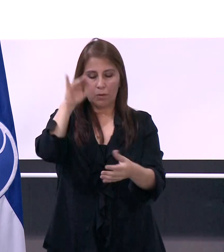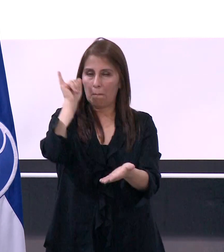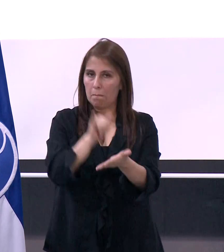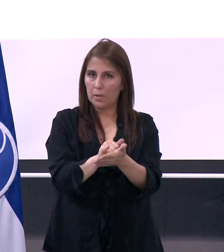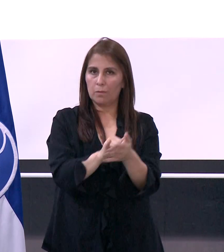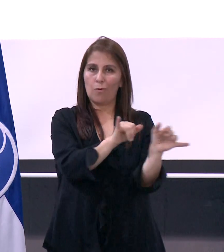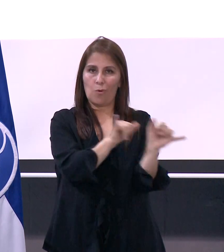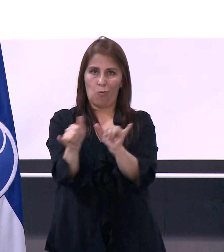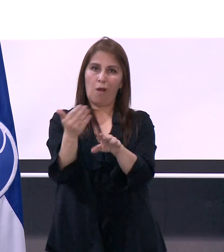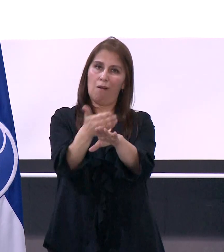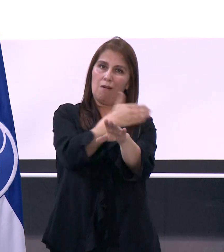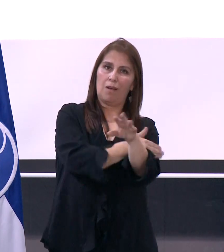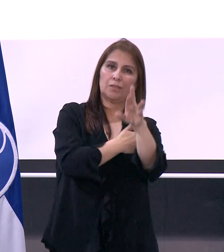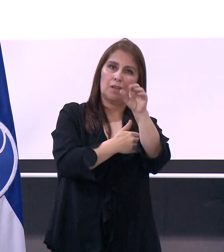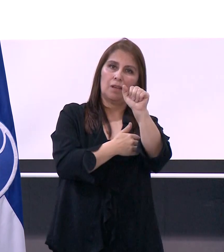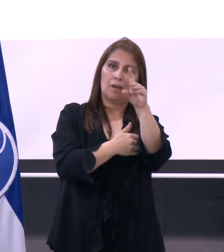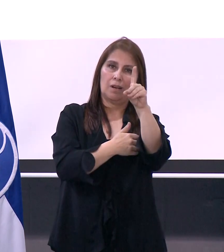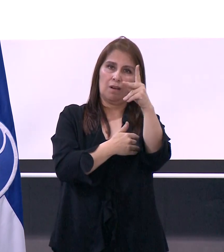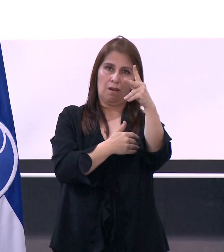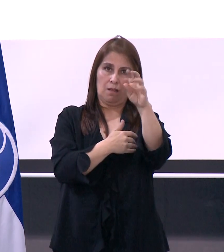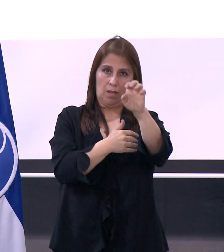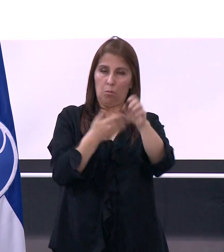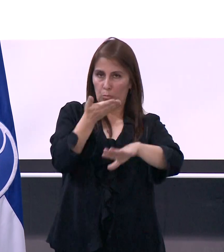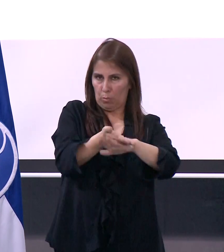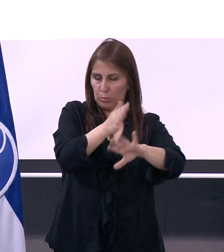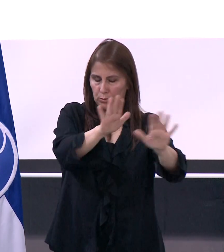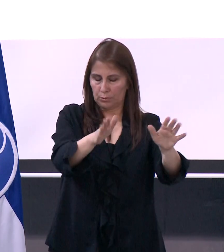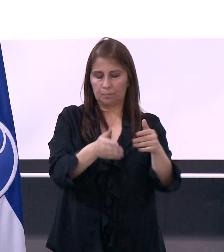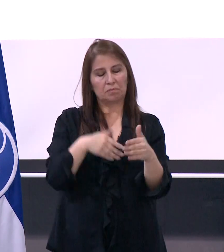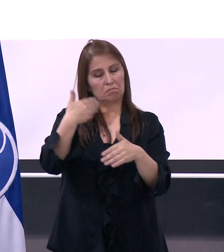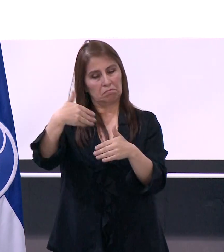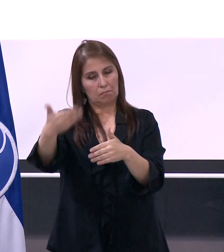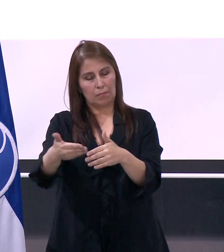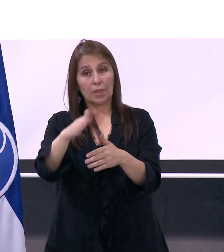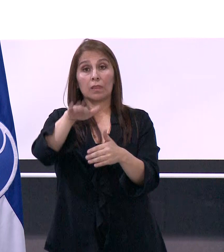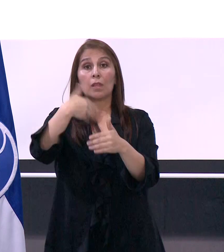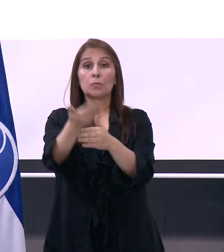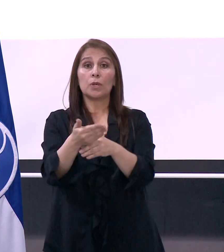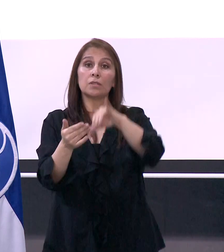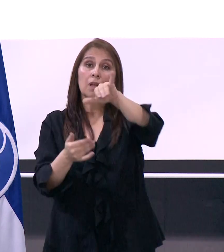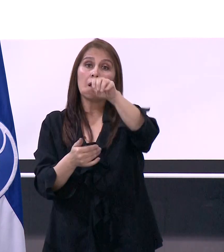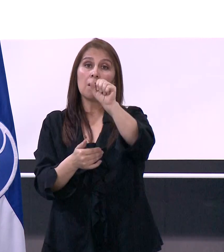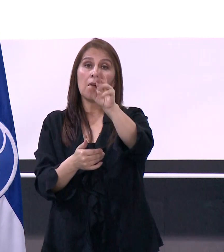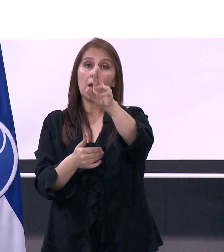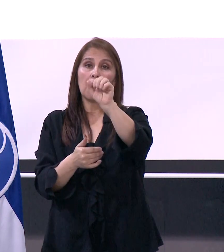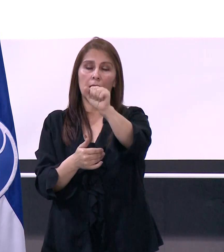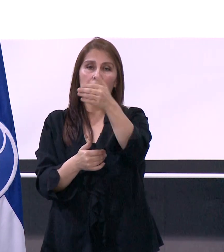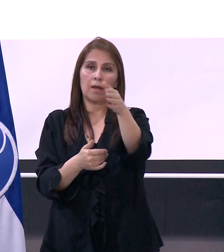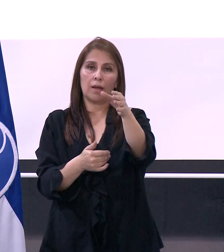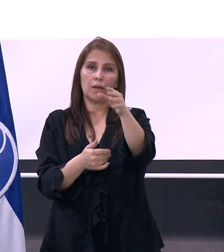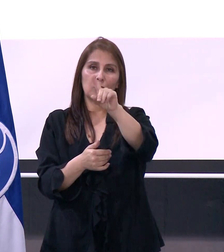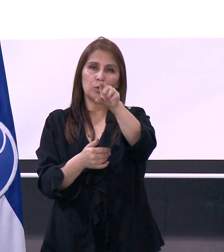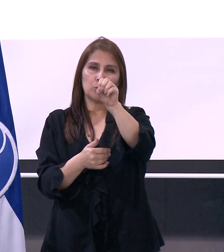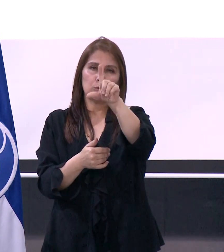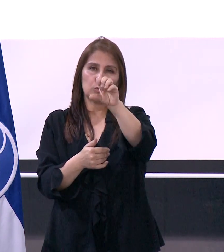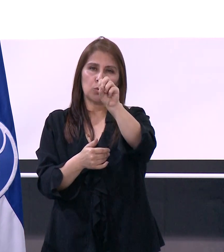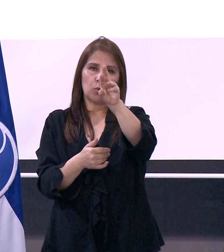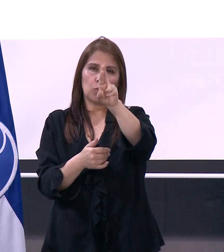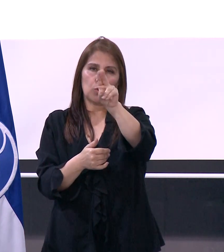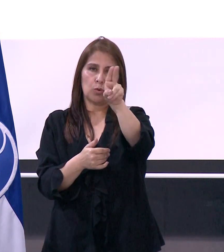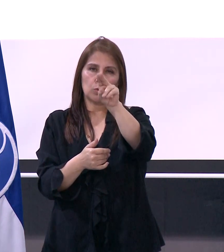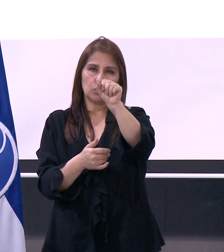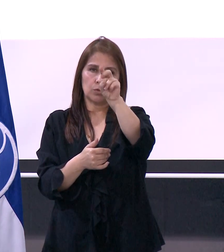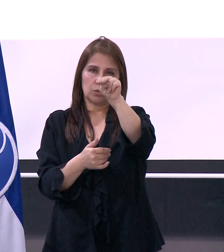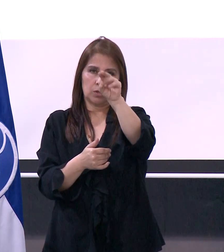que después de una breve transición se nombró como rectora a irene had a jara de solórzano entre el 59 y el